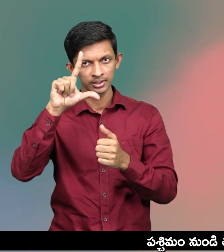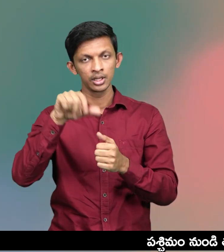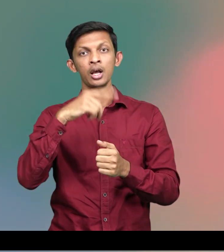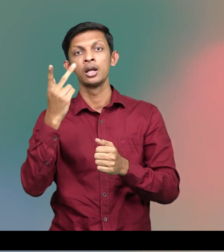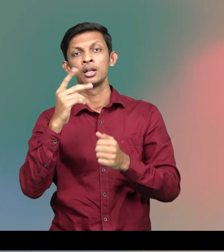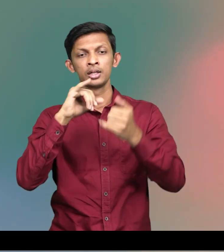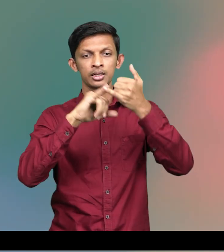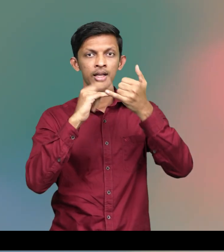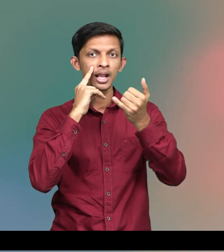సింధ్,